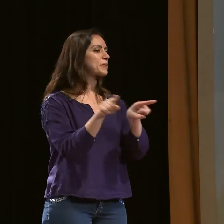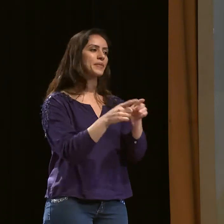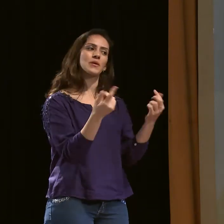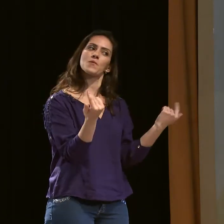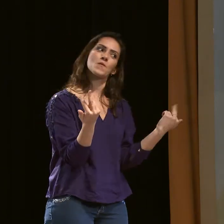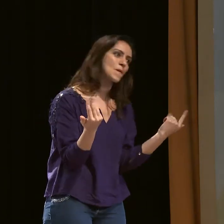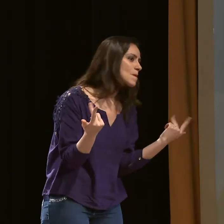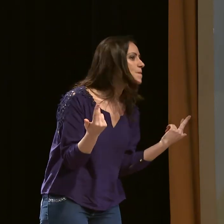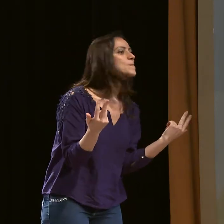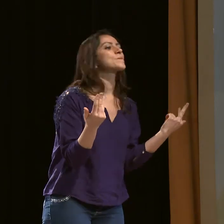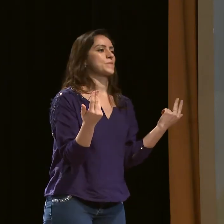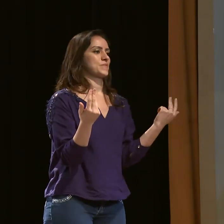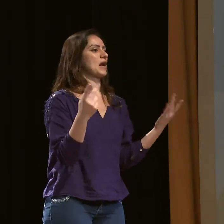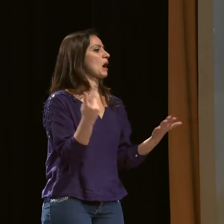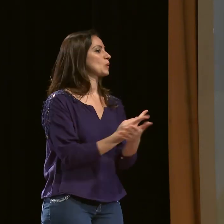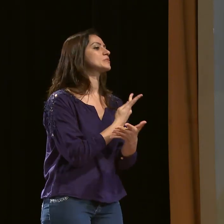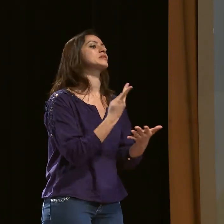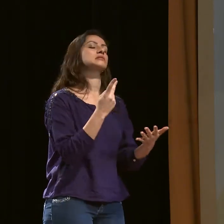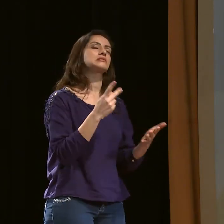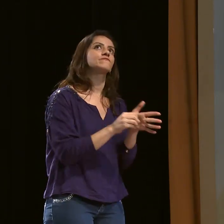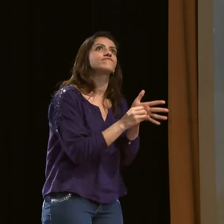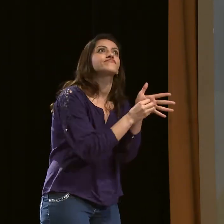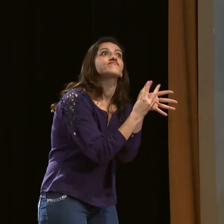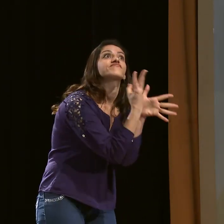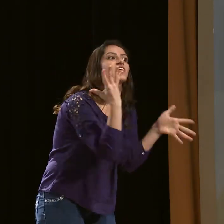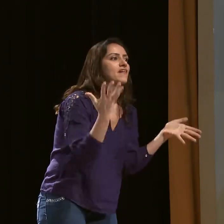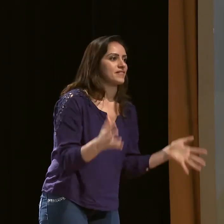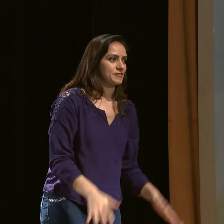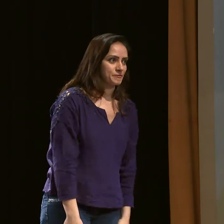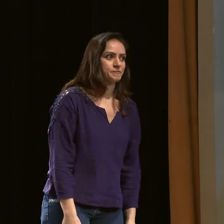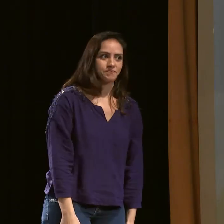do FRJ, acontecia da mesma forma. Acontecia inúmeras vezes.